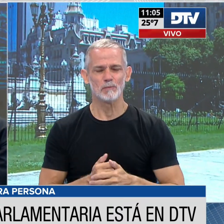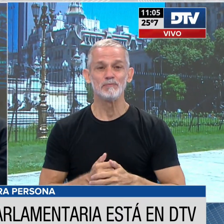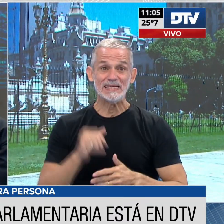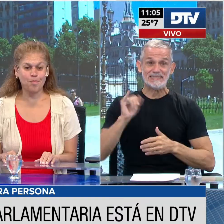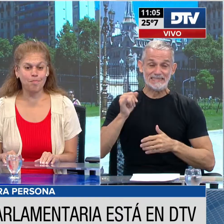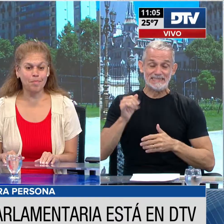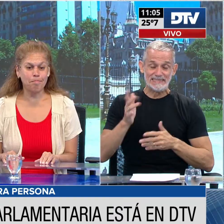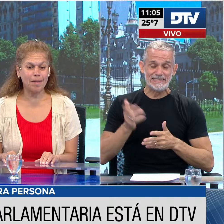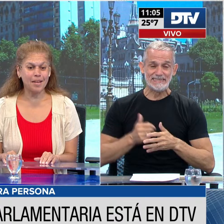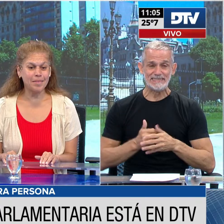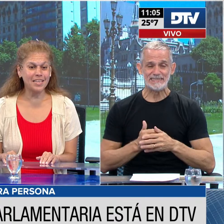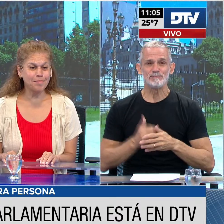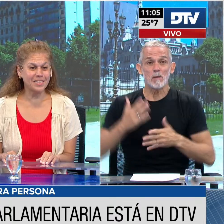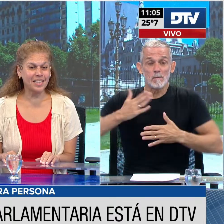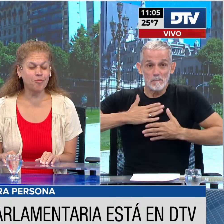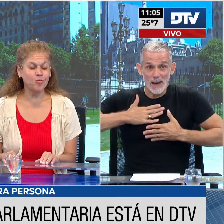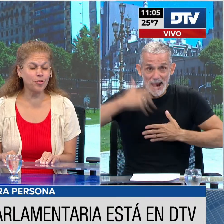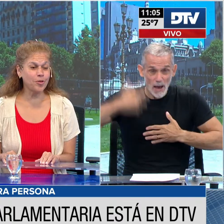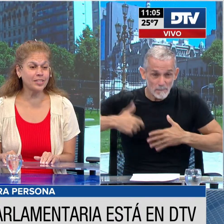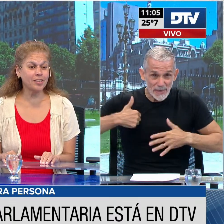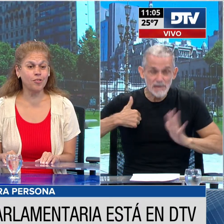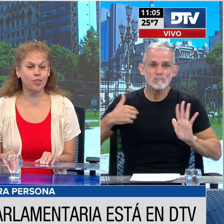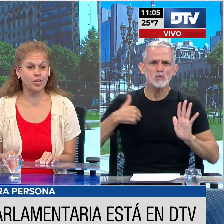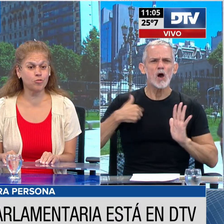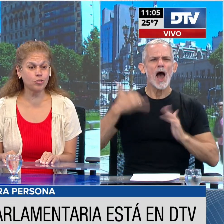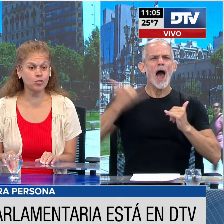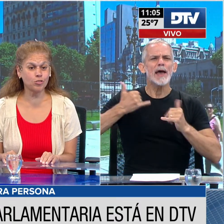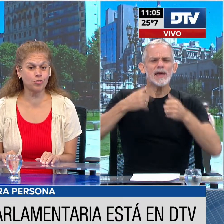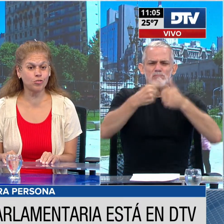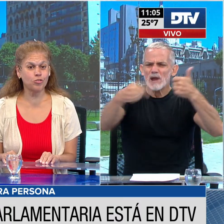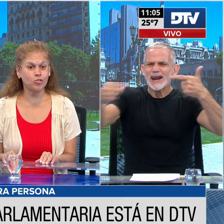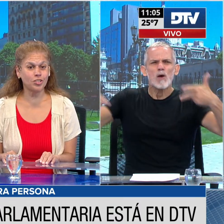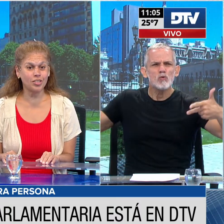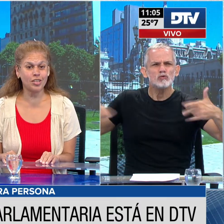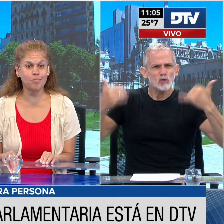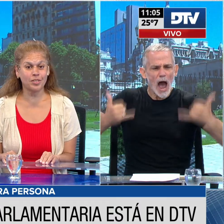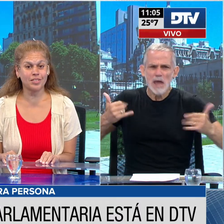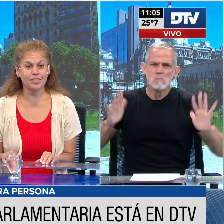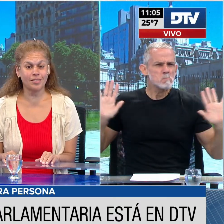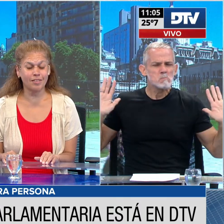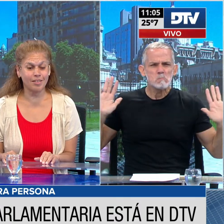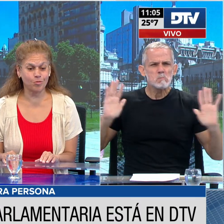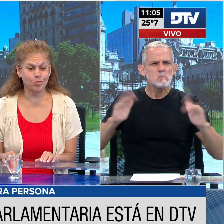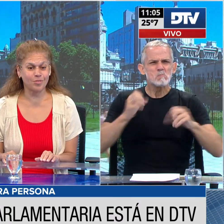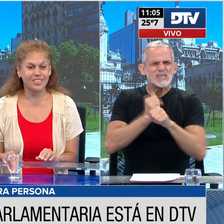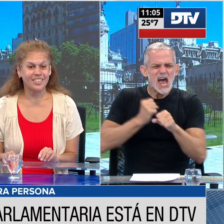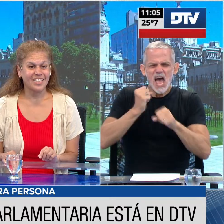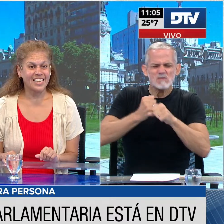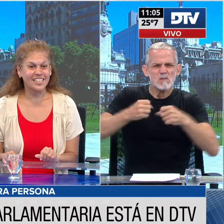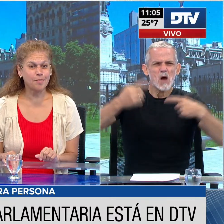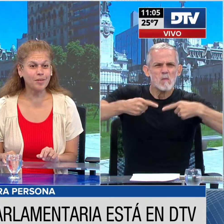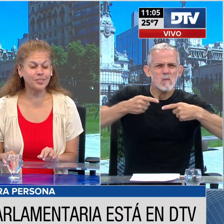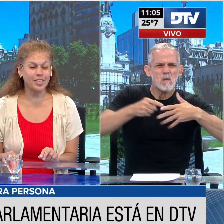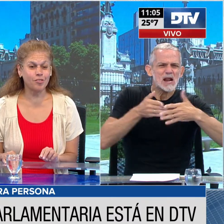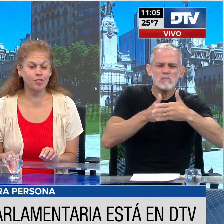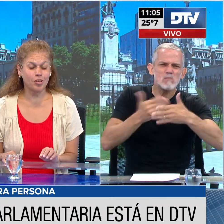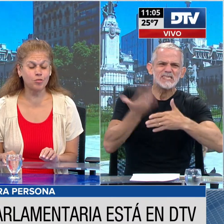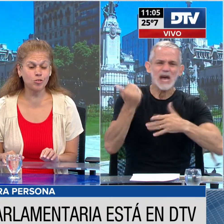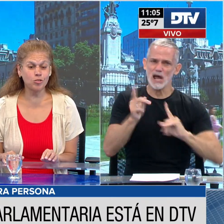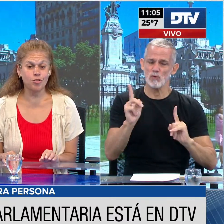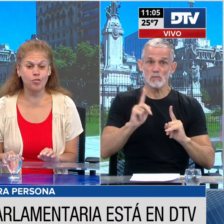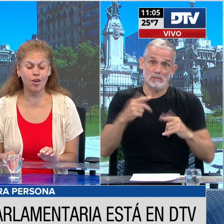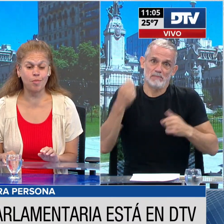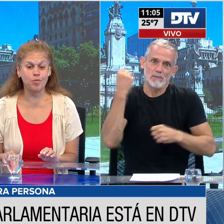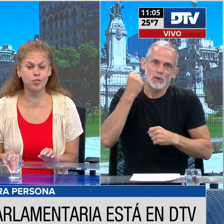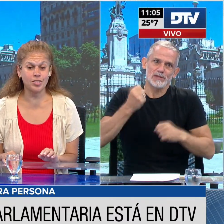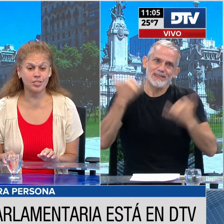Claro. Para mí, mientras uno cuente con los recursos, no tendría por qué ser trabajoso. Claro. El tema es contar con los